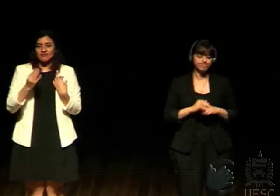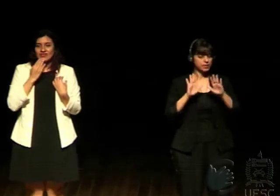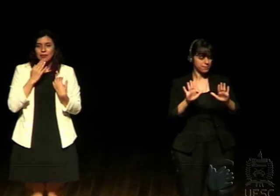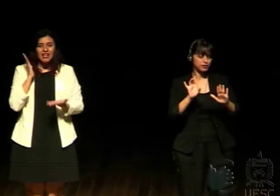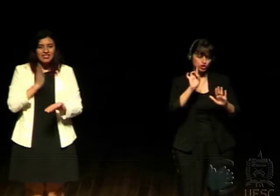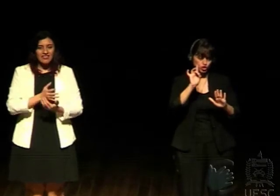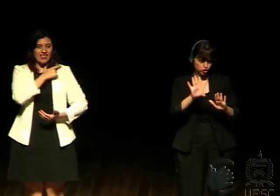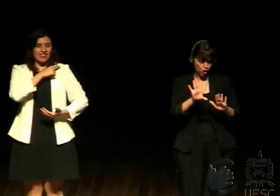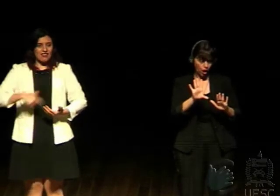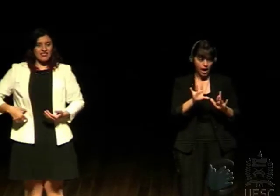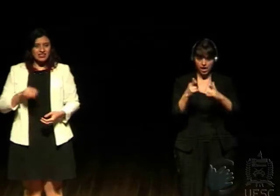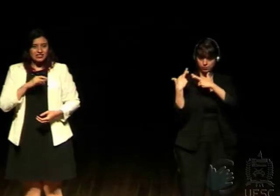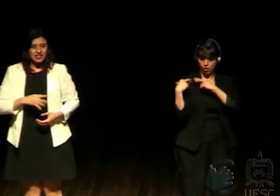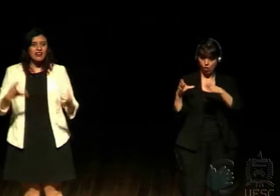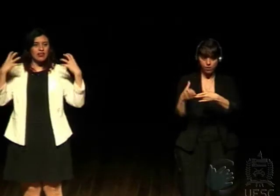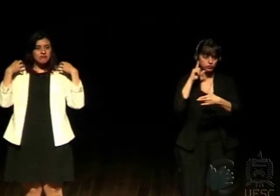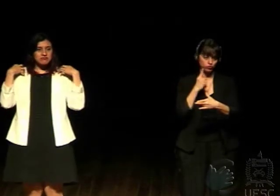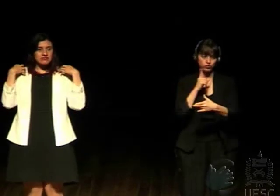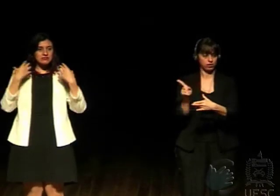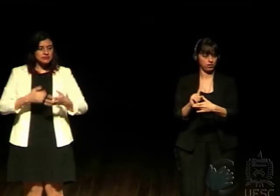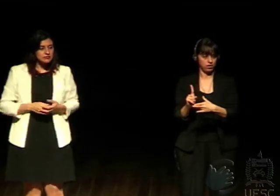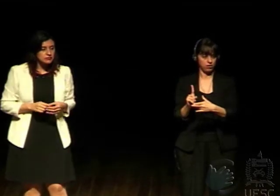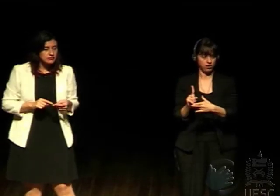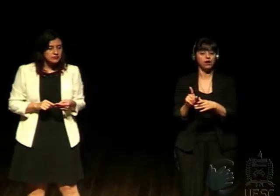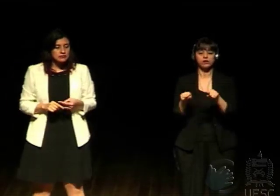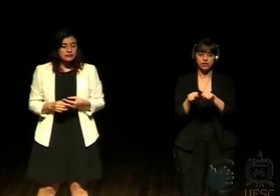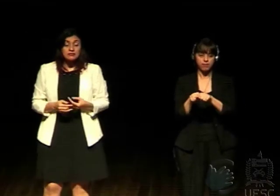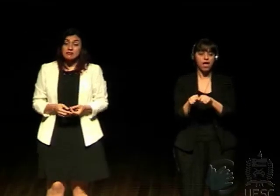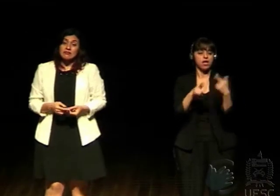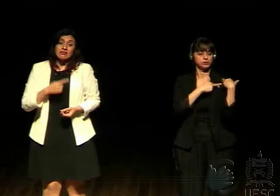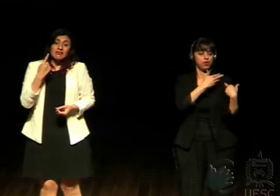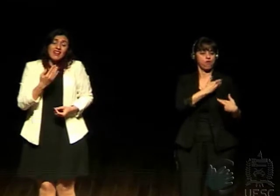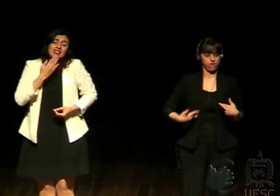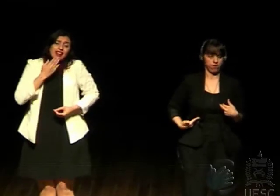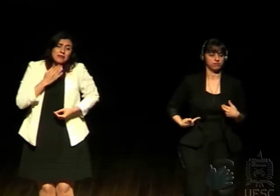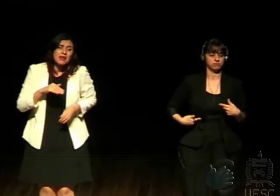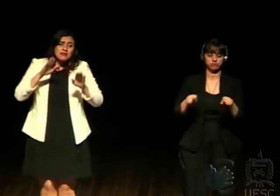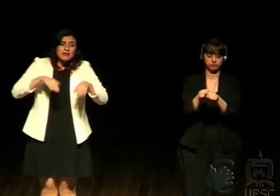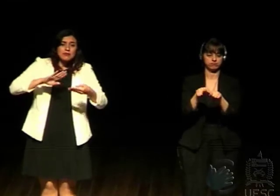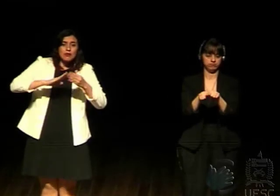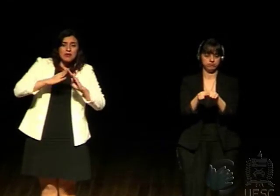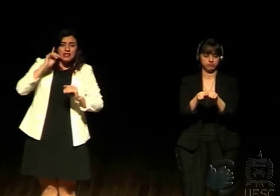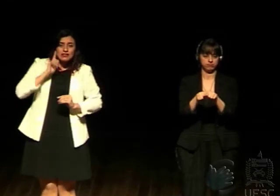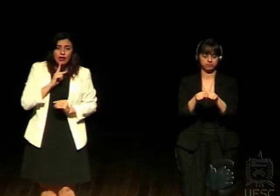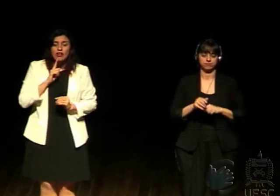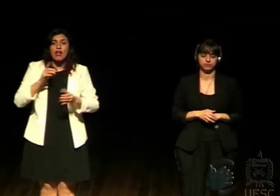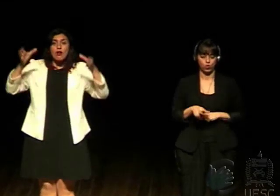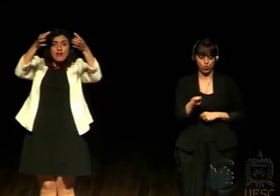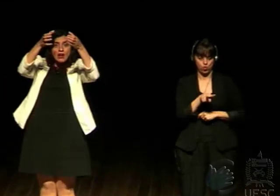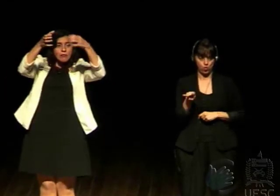Pero no es solo la responsabilidad de la comunidad sorda, también es responsabilidad del Estado, del gobierno.